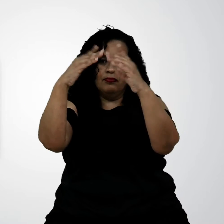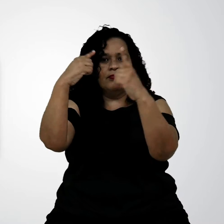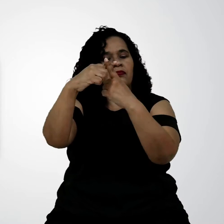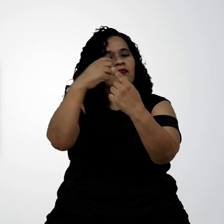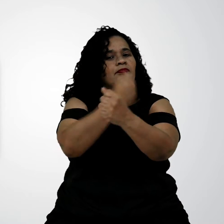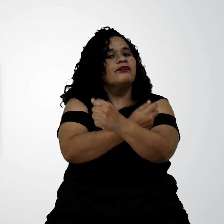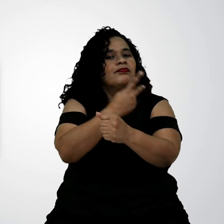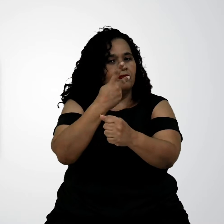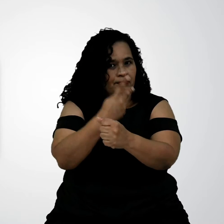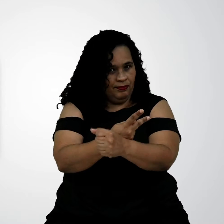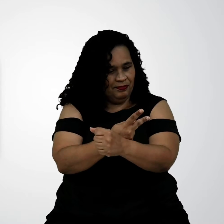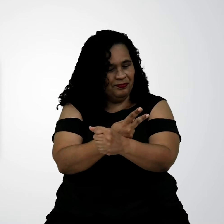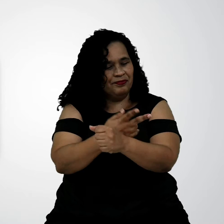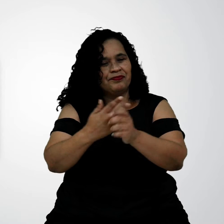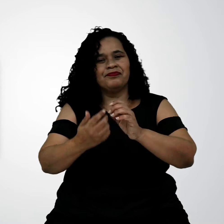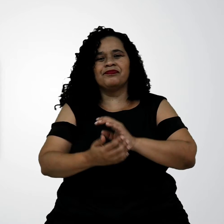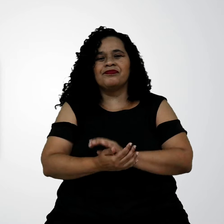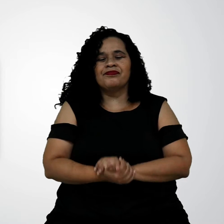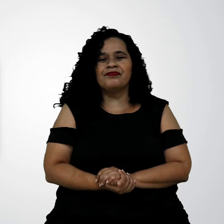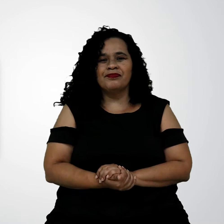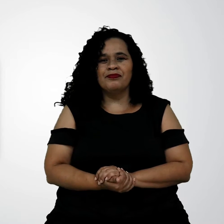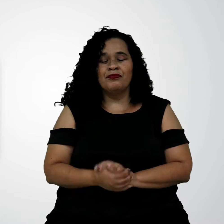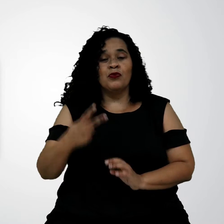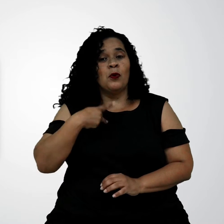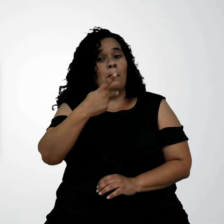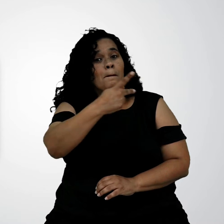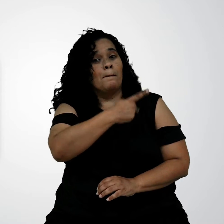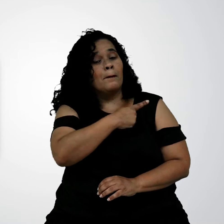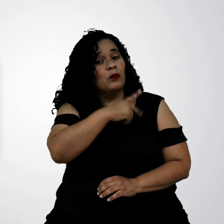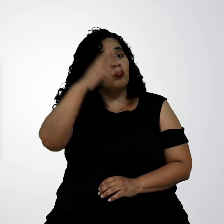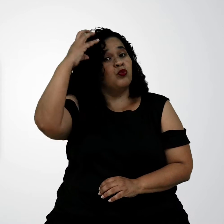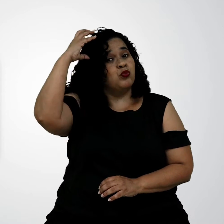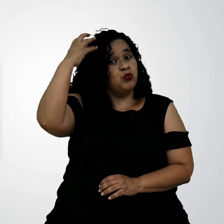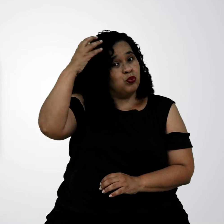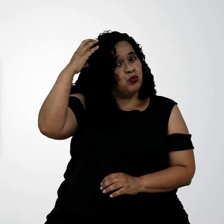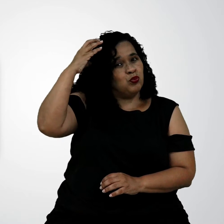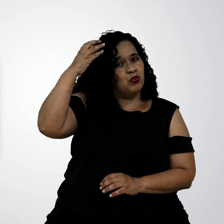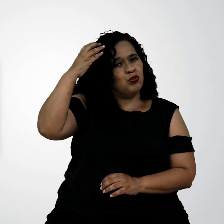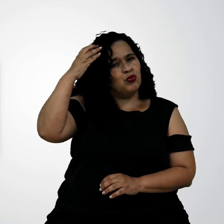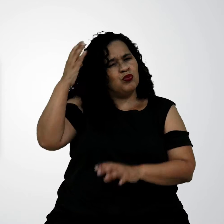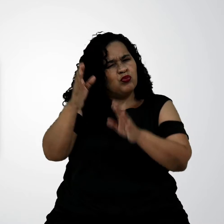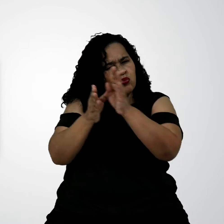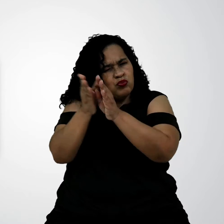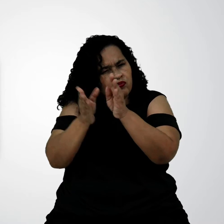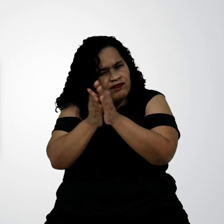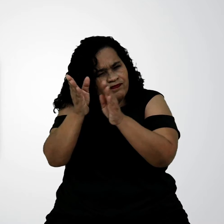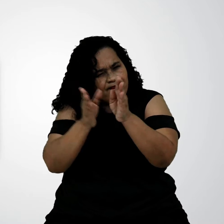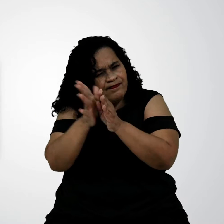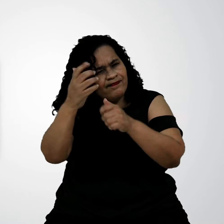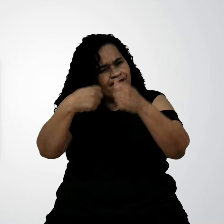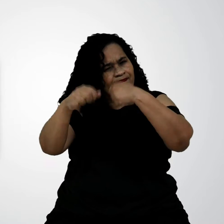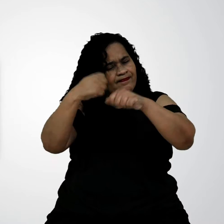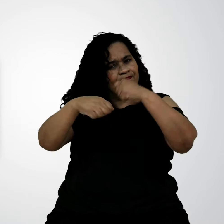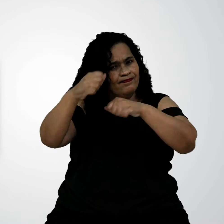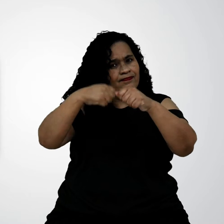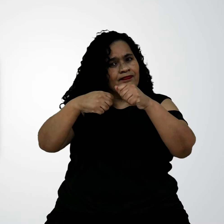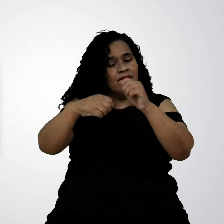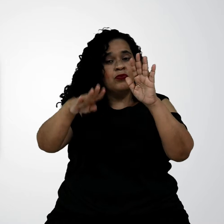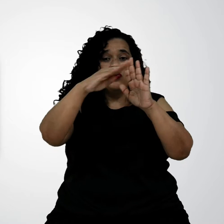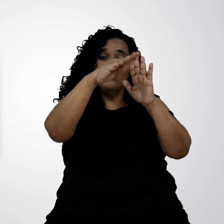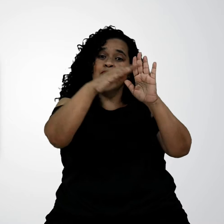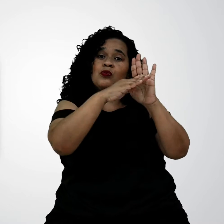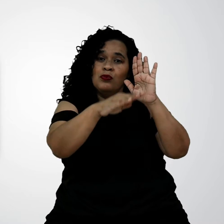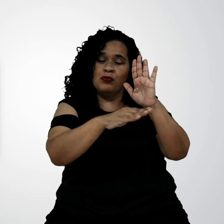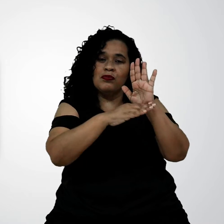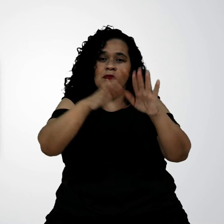da Promessa. Eu sou o pastor Daniel Freschi, educador financeiro, e esse é o nosso programa Mais